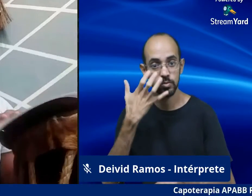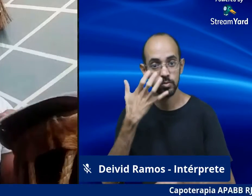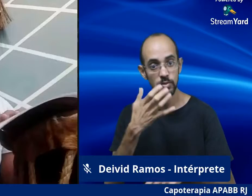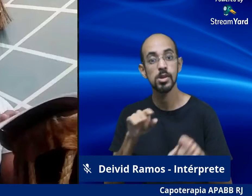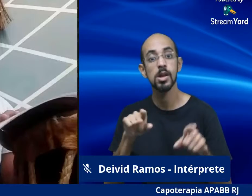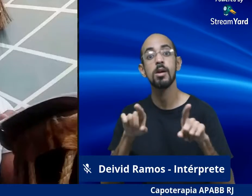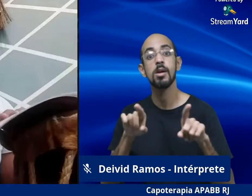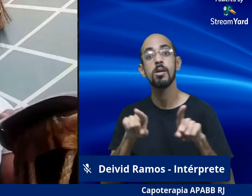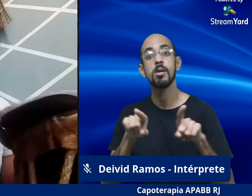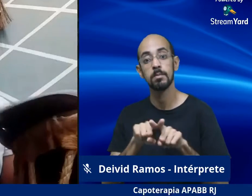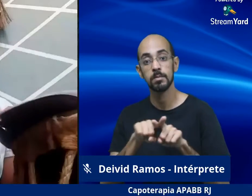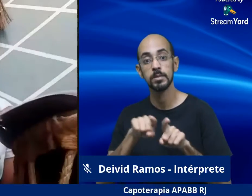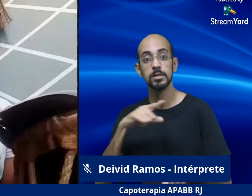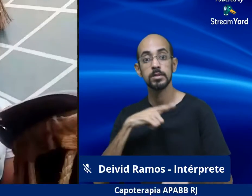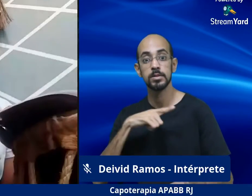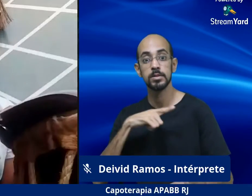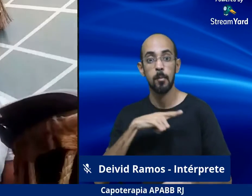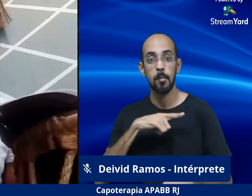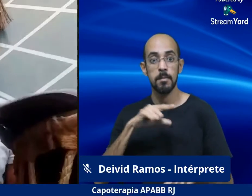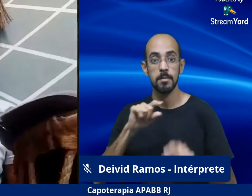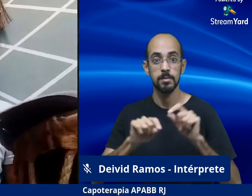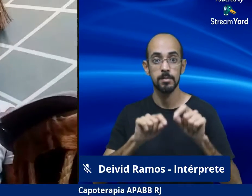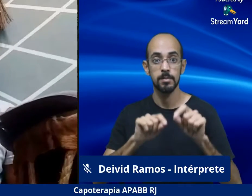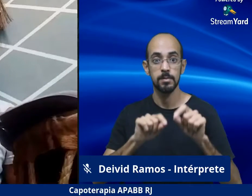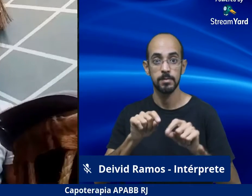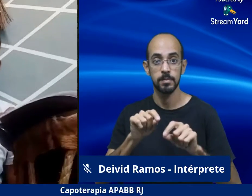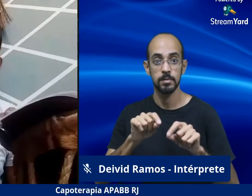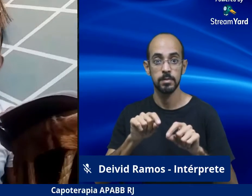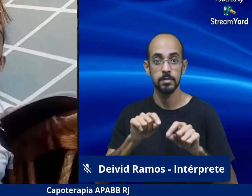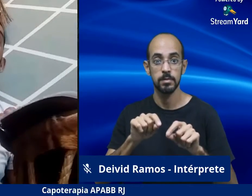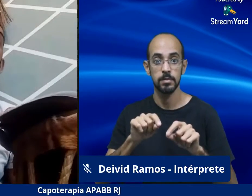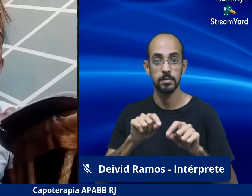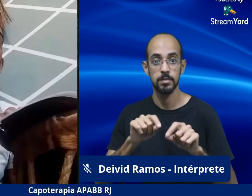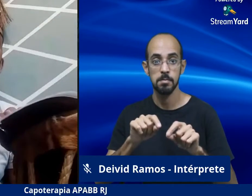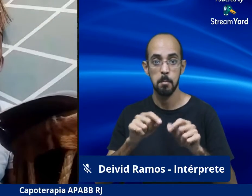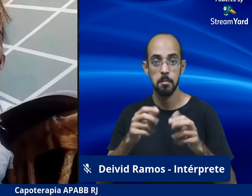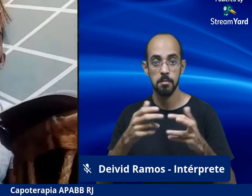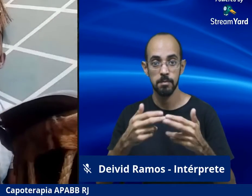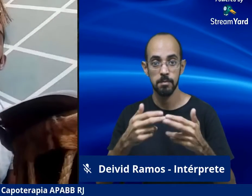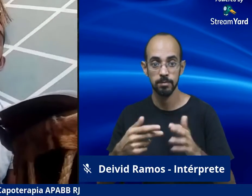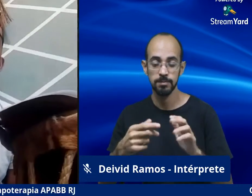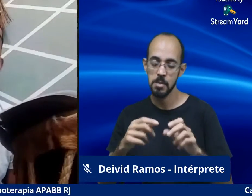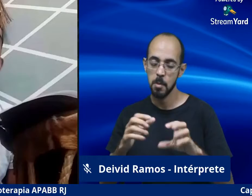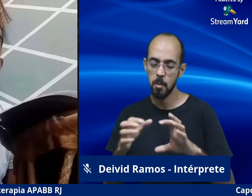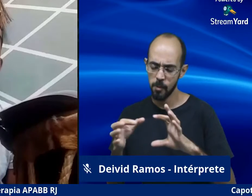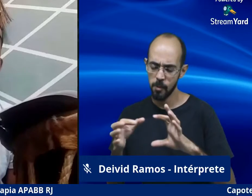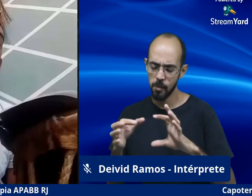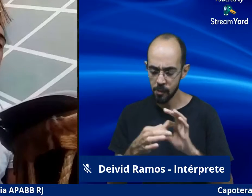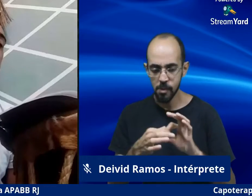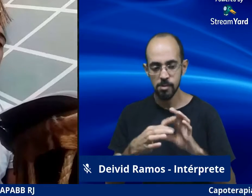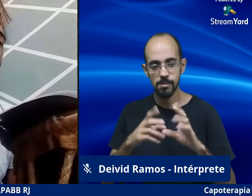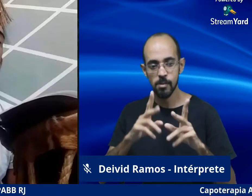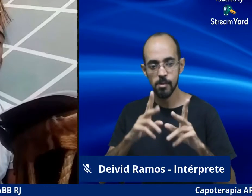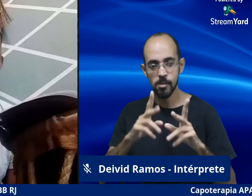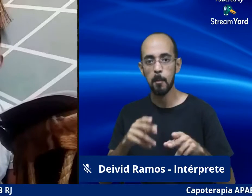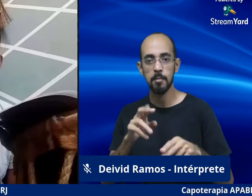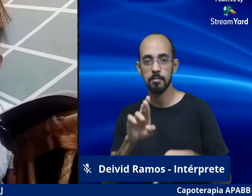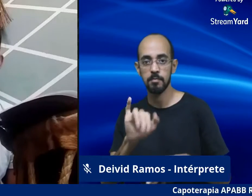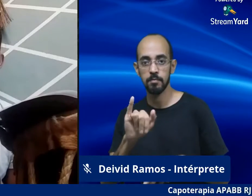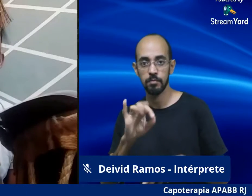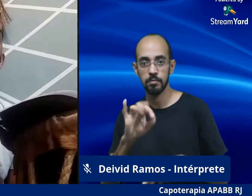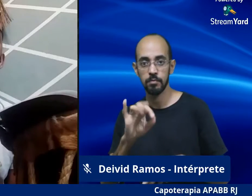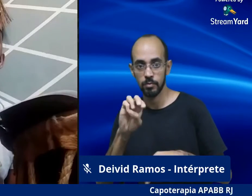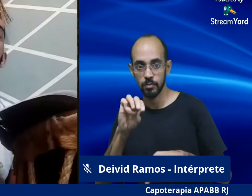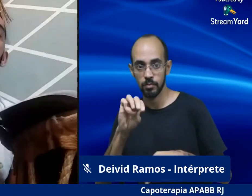que casa certinho com esse ritmo, que é justamente o canto. A gente tem o canto,